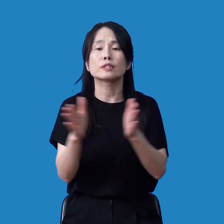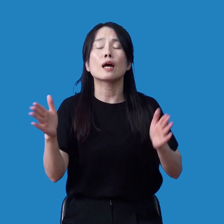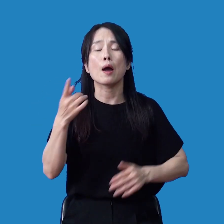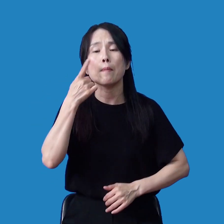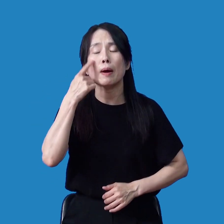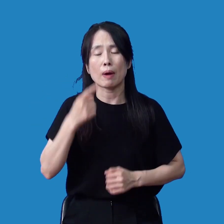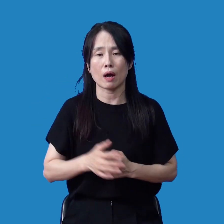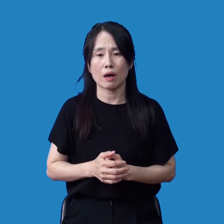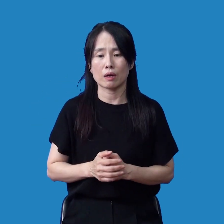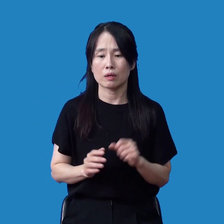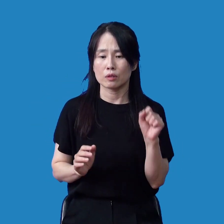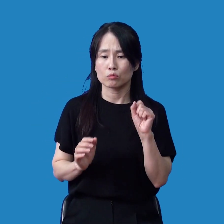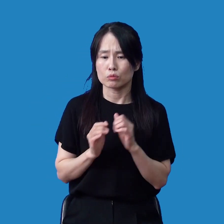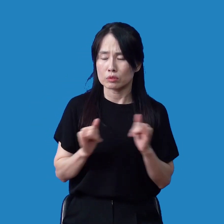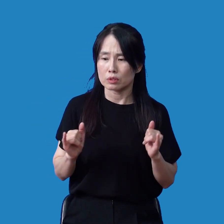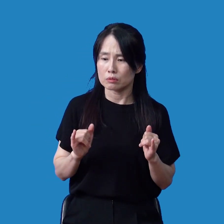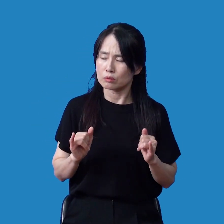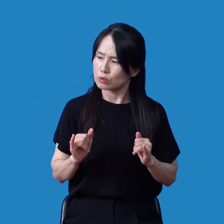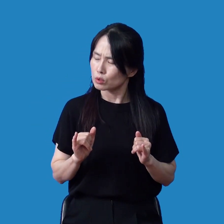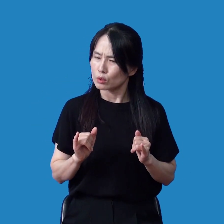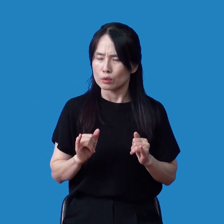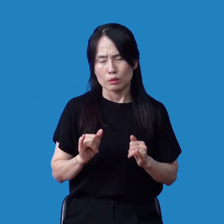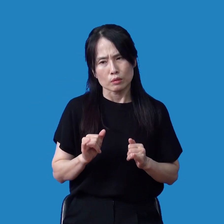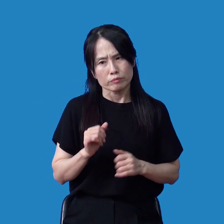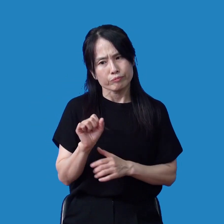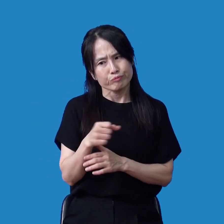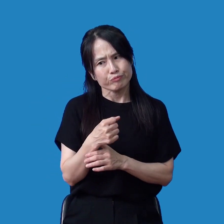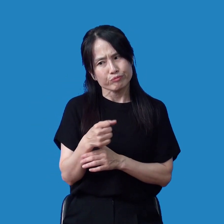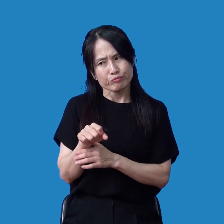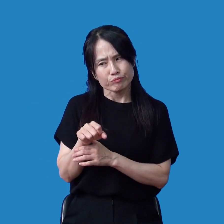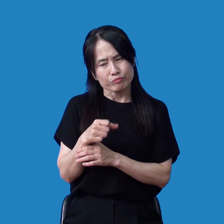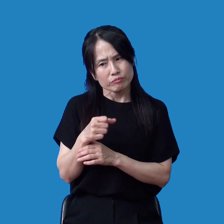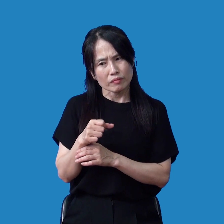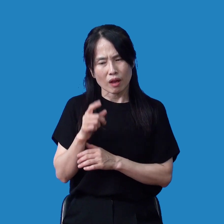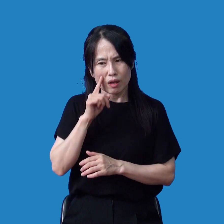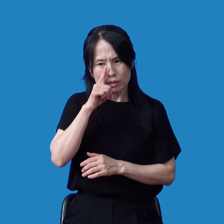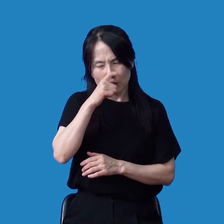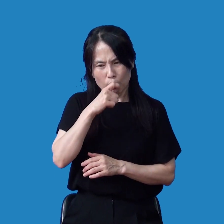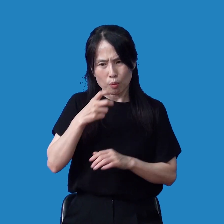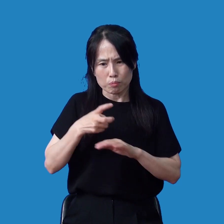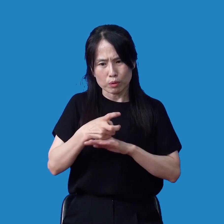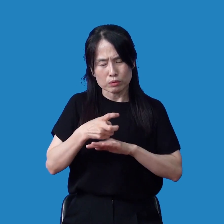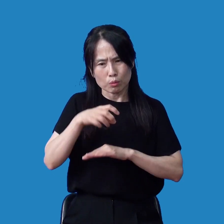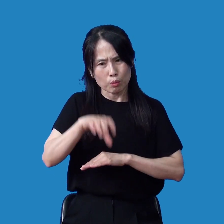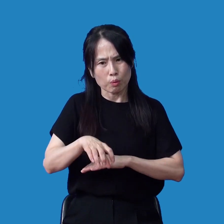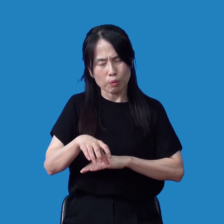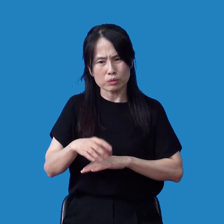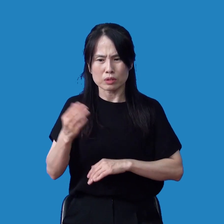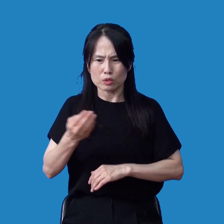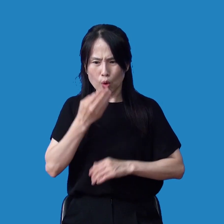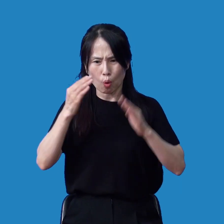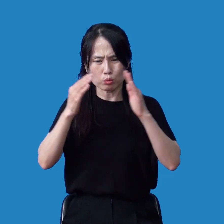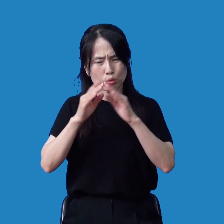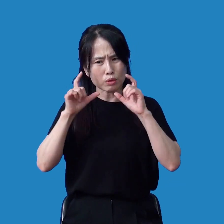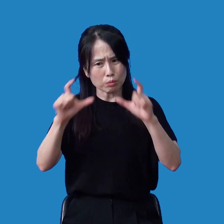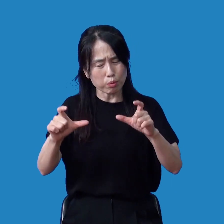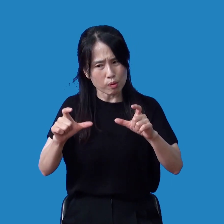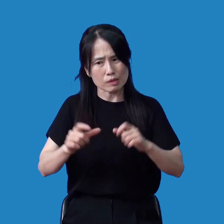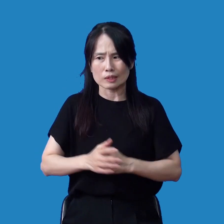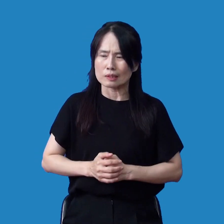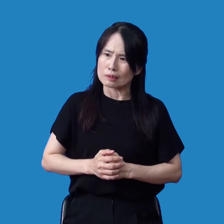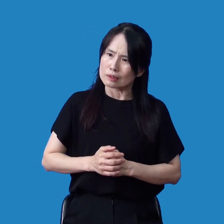기사들이 어리둥절해서 서로를 쳐다봅니다. 지저분한 버스를 성소로 선포하라니 그게 뭔 말인가